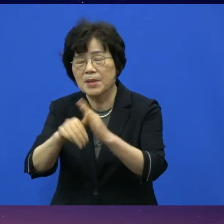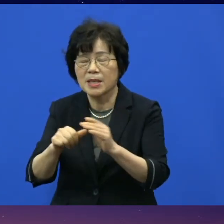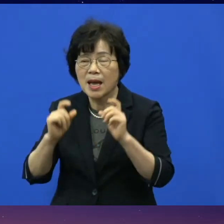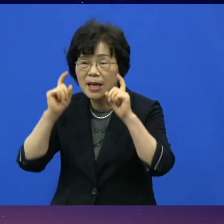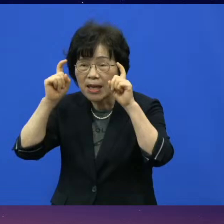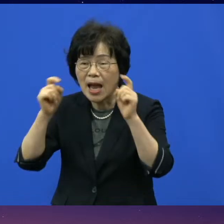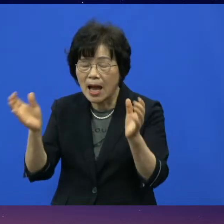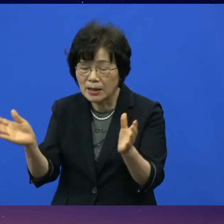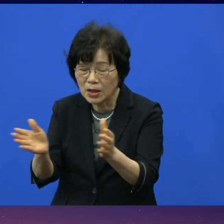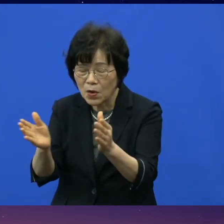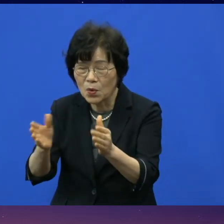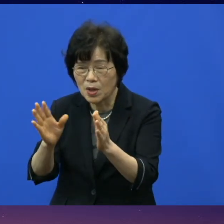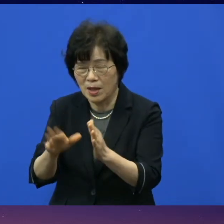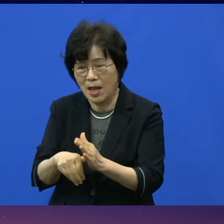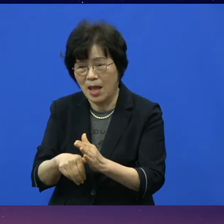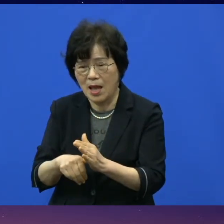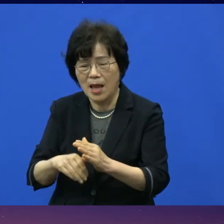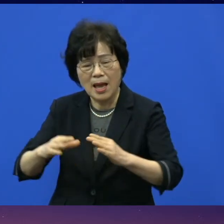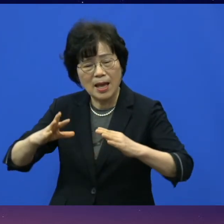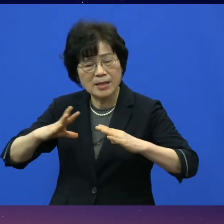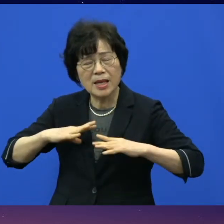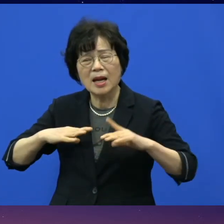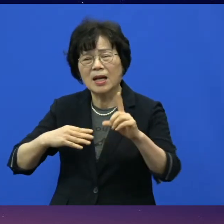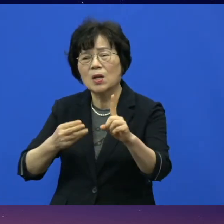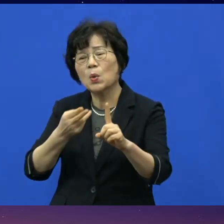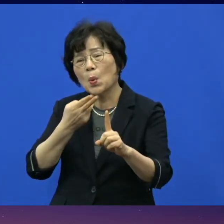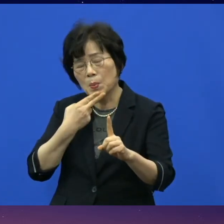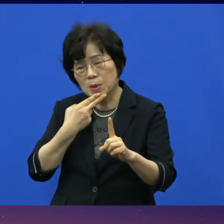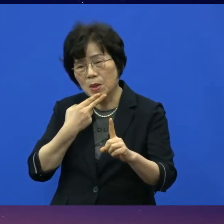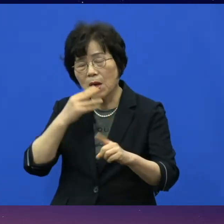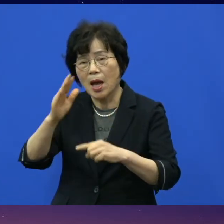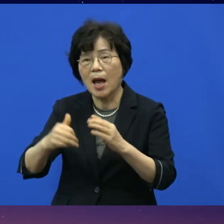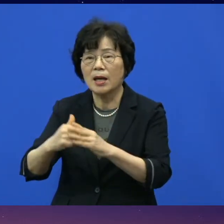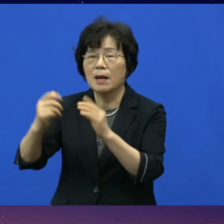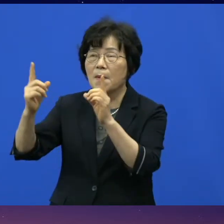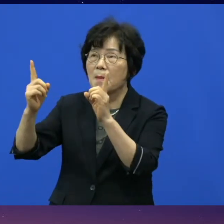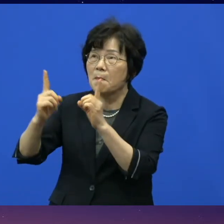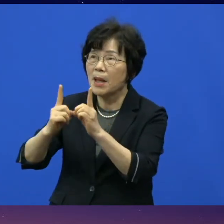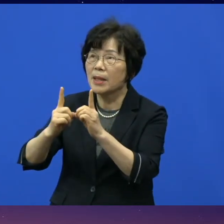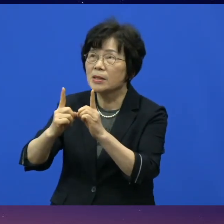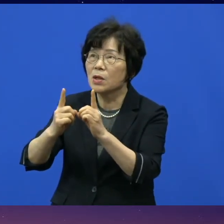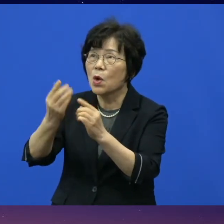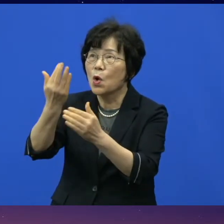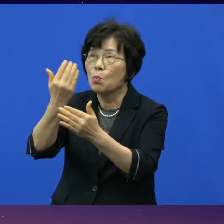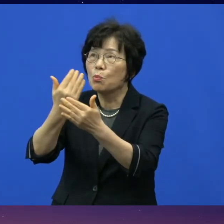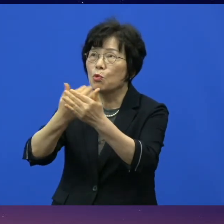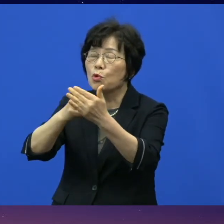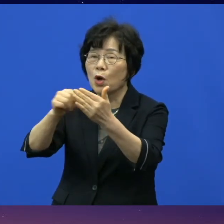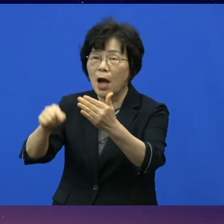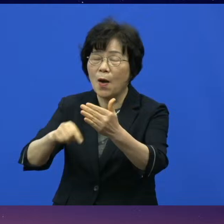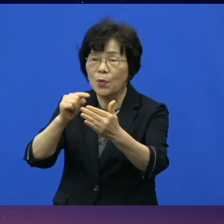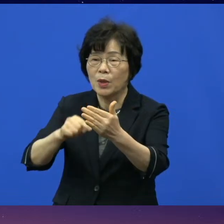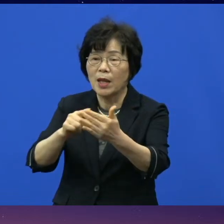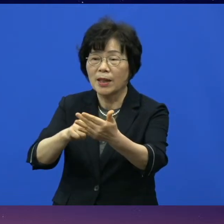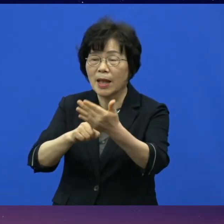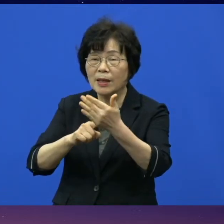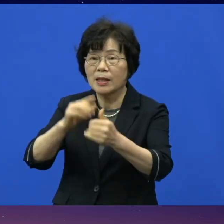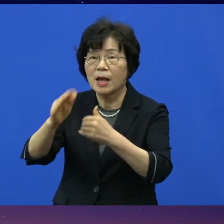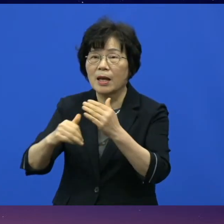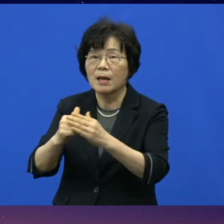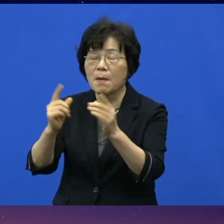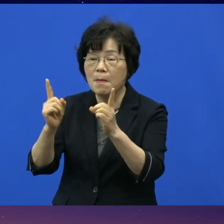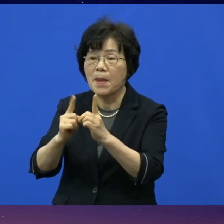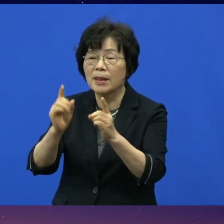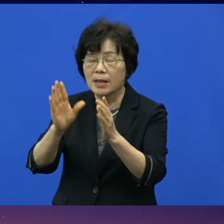하나도 없어요. 자랑할 거 하나도 안 보여요. 하나님 만나니까 불꽃 가운데 나타나시니까 나는